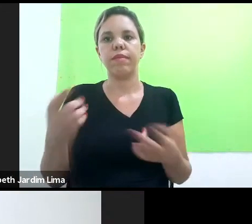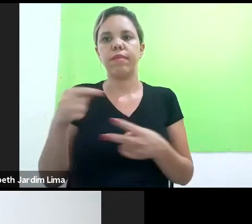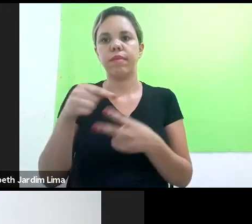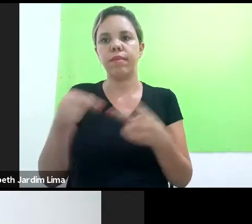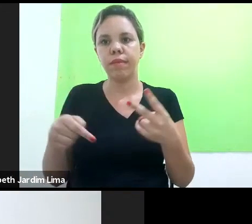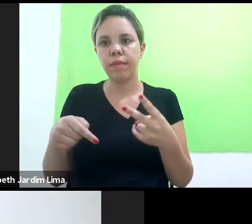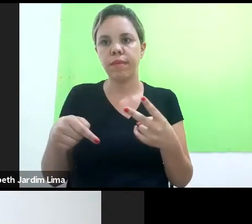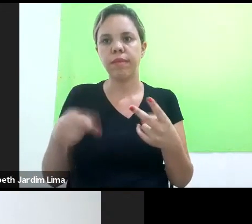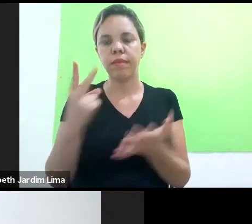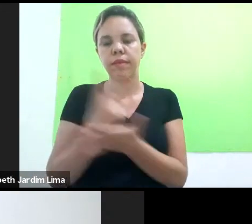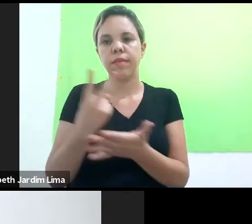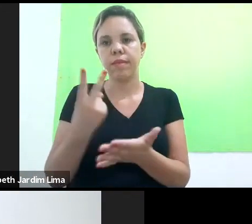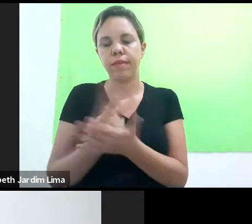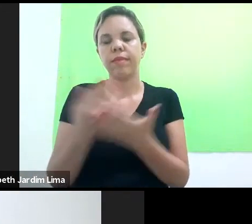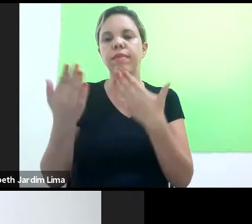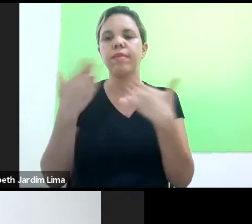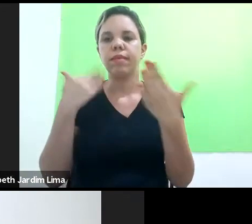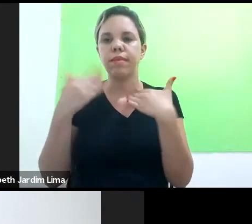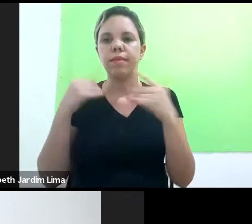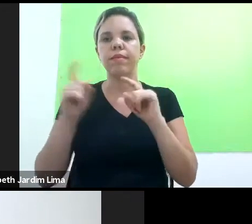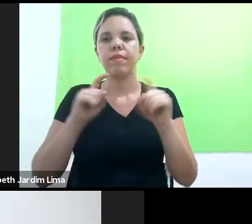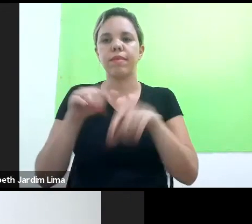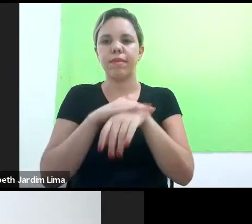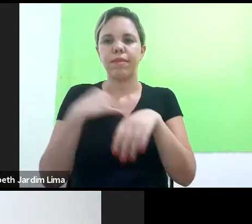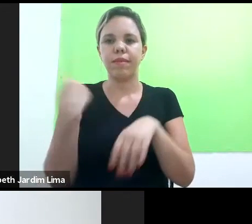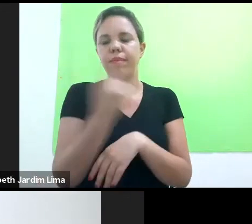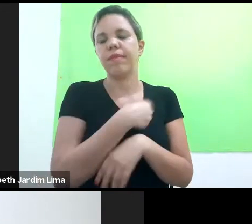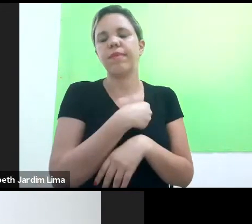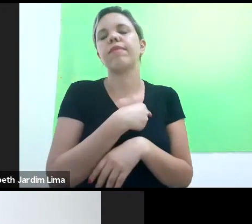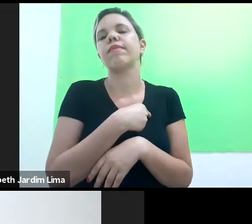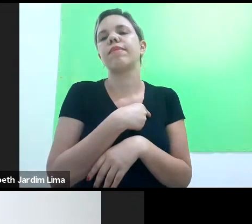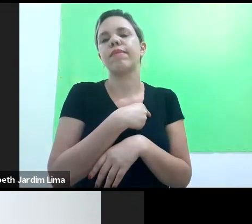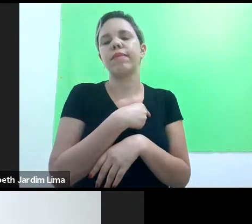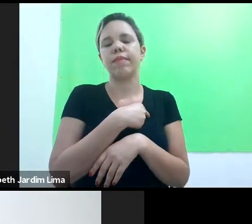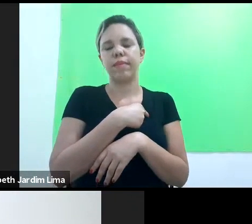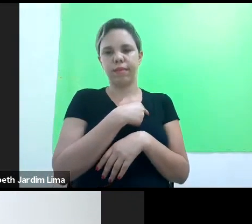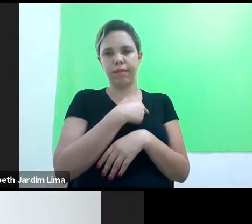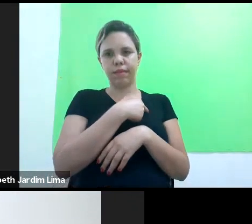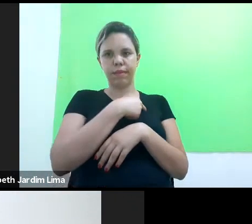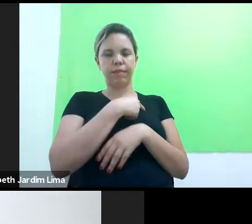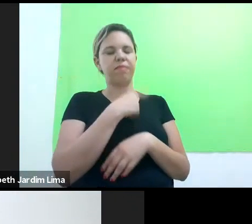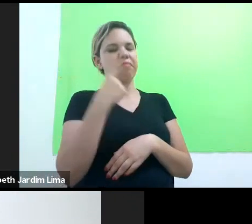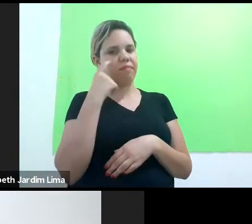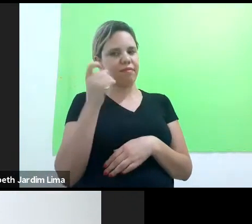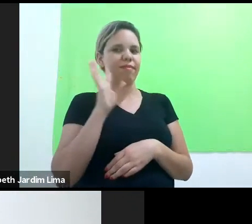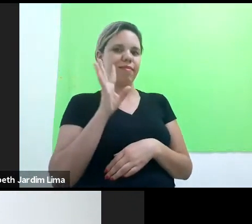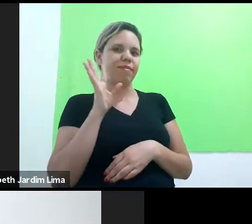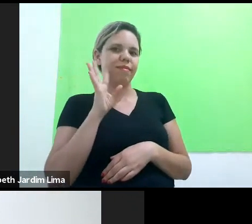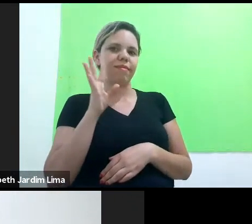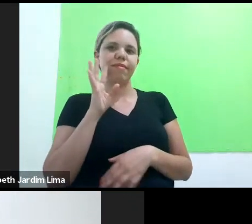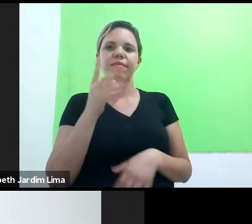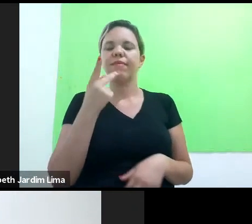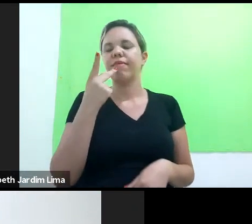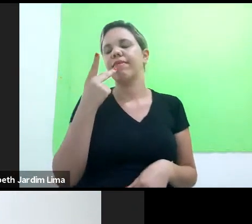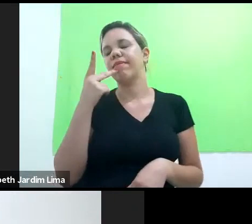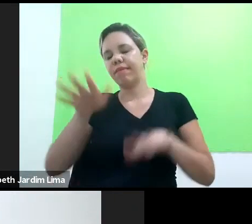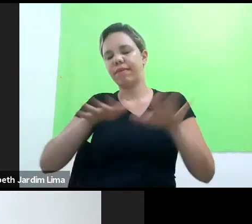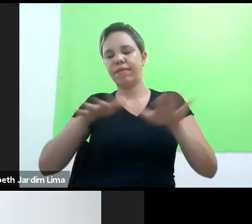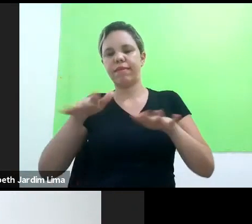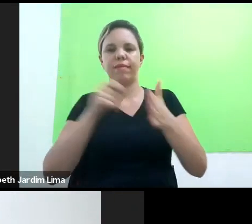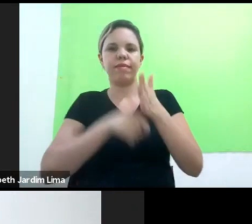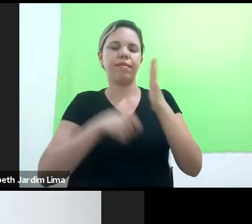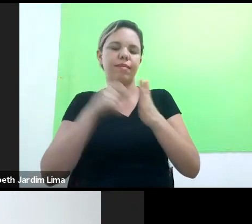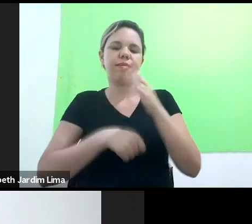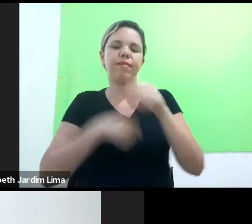na mesma mesa para conversar com a gente. E é muito, muito interessante a gente destacar que o movimento de clínicas ele é um